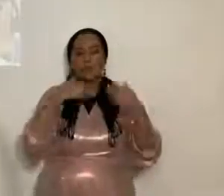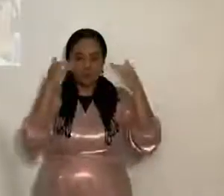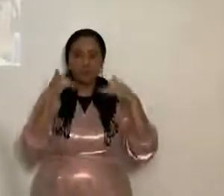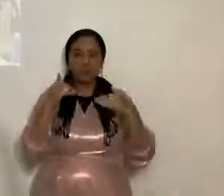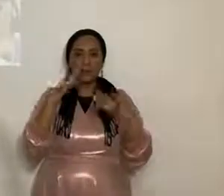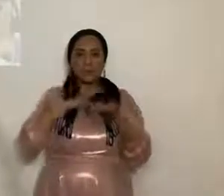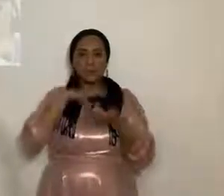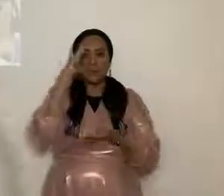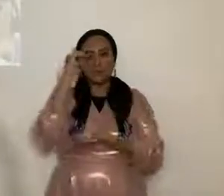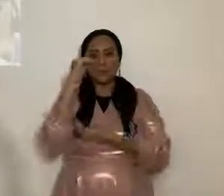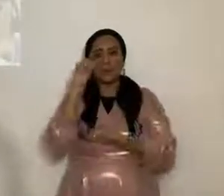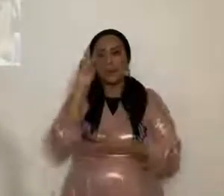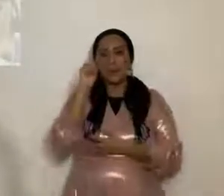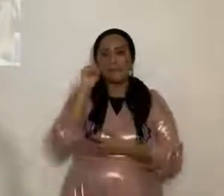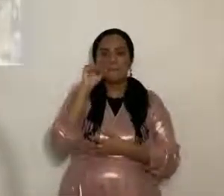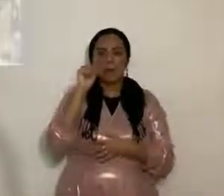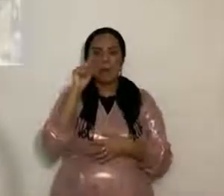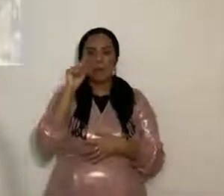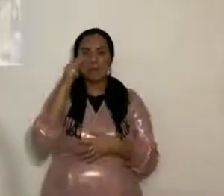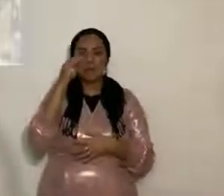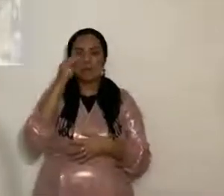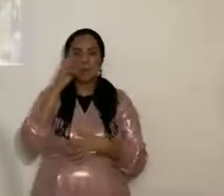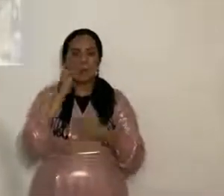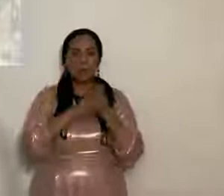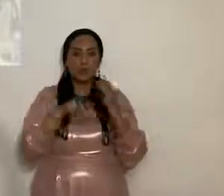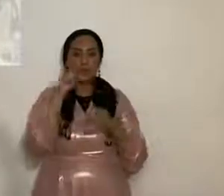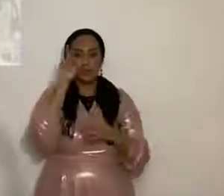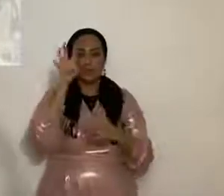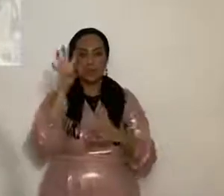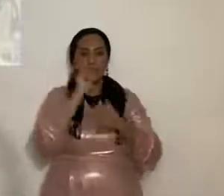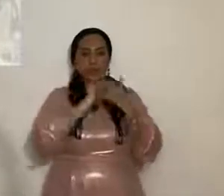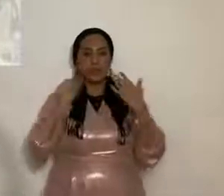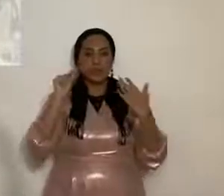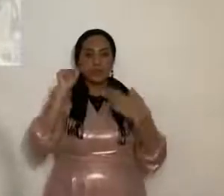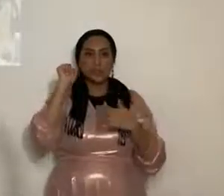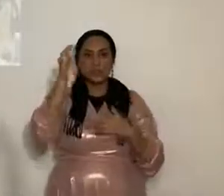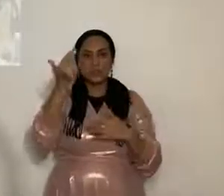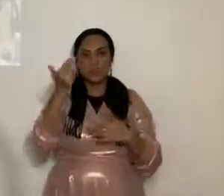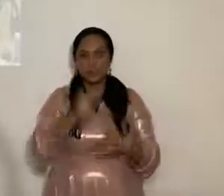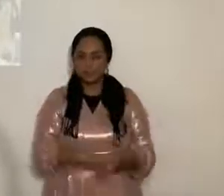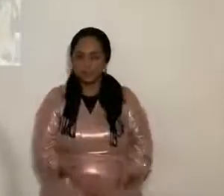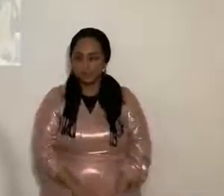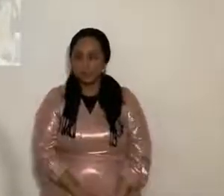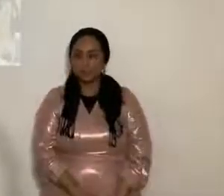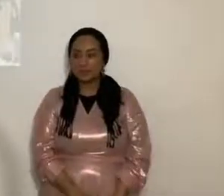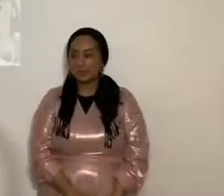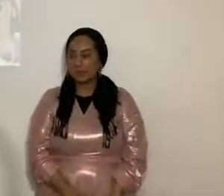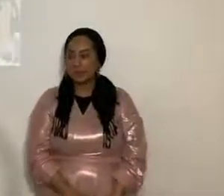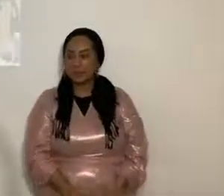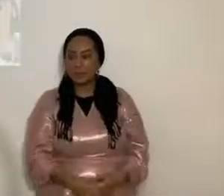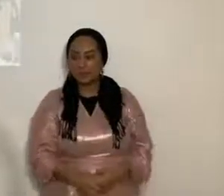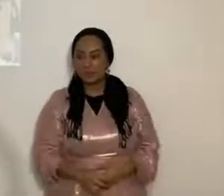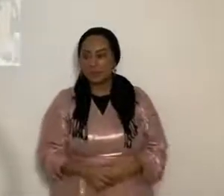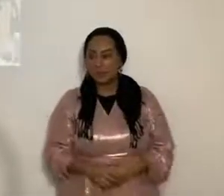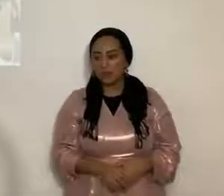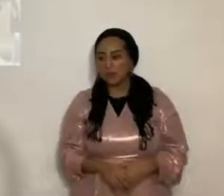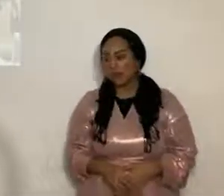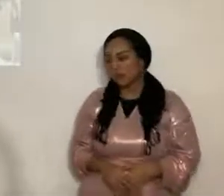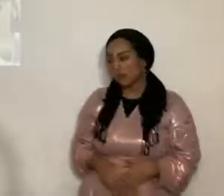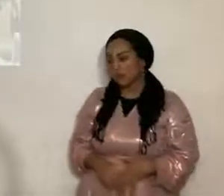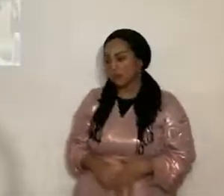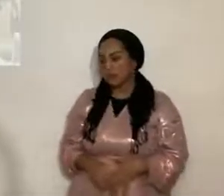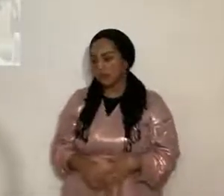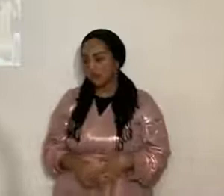verla. Mateo 24, vamos allá. Mateo 24, verso 13. Vamos, amados aquí.